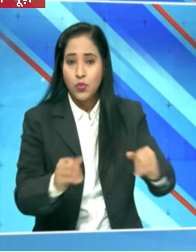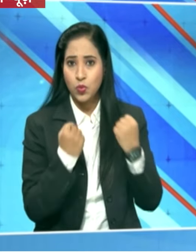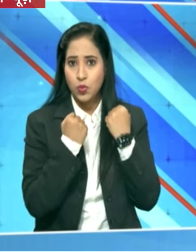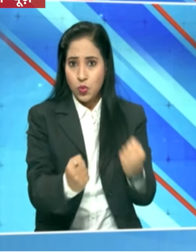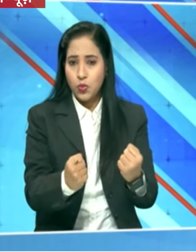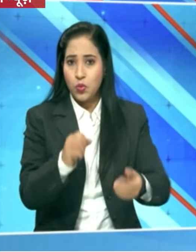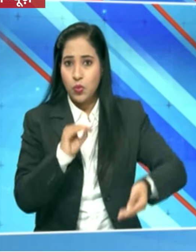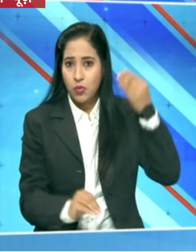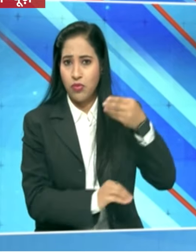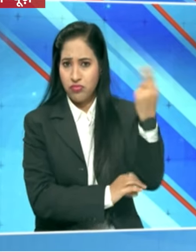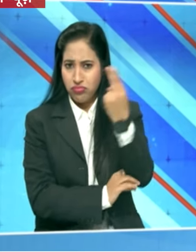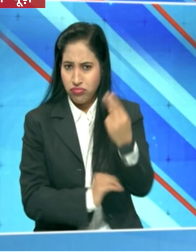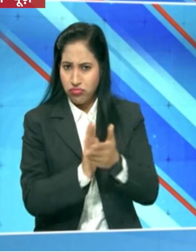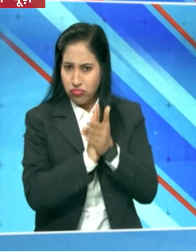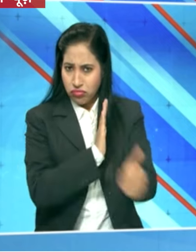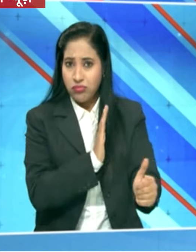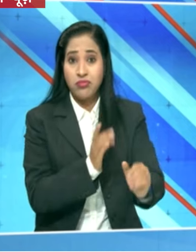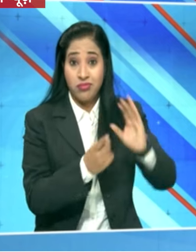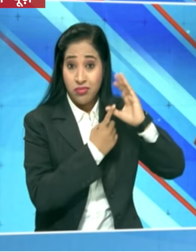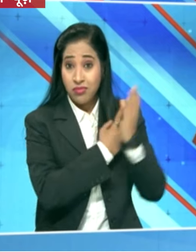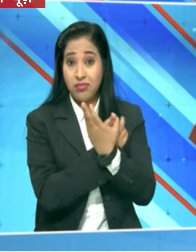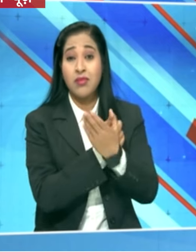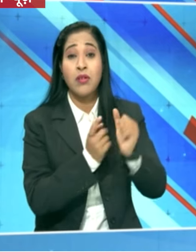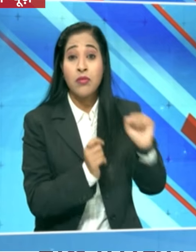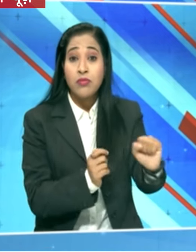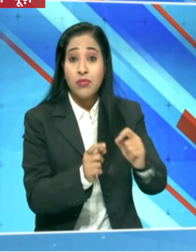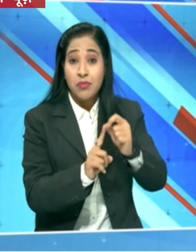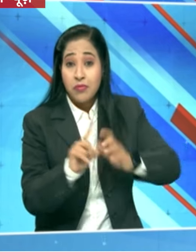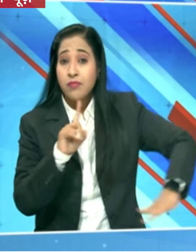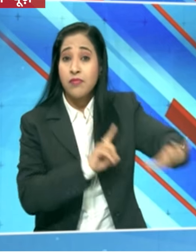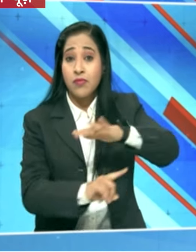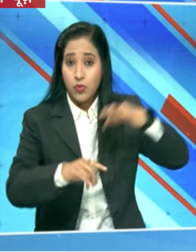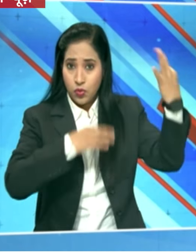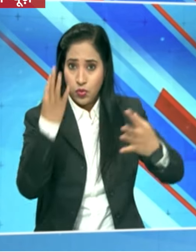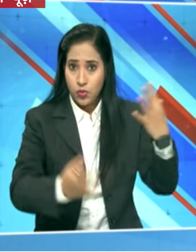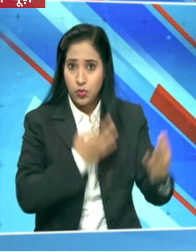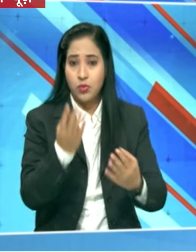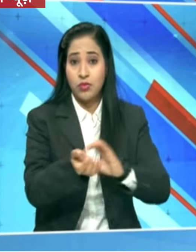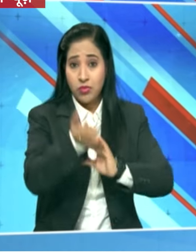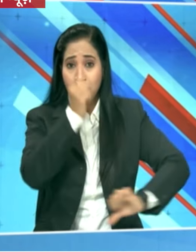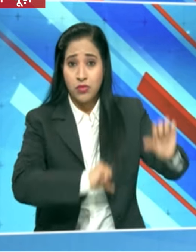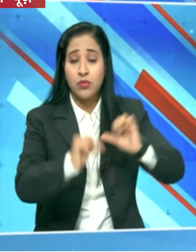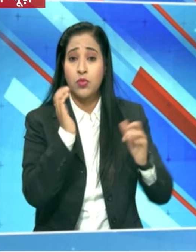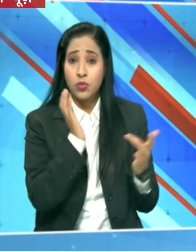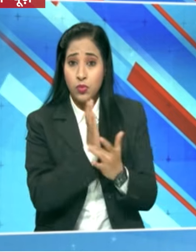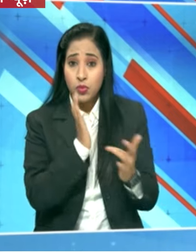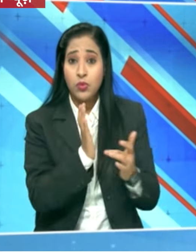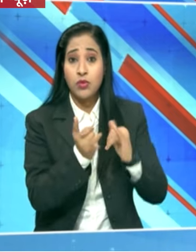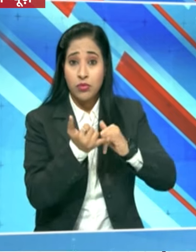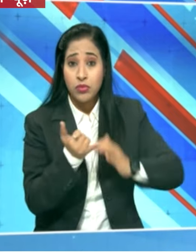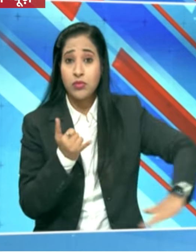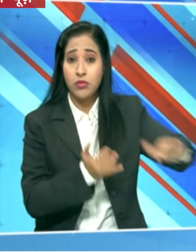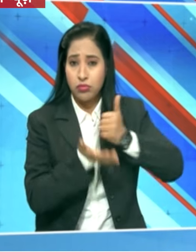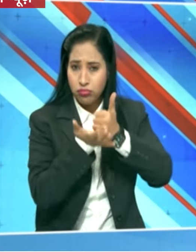को बहादुरी, कला और संस्कृति, पर्यावरण, नवाचार, विज्ञान और